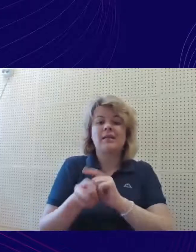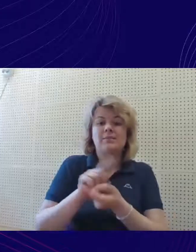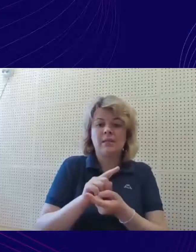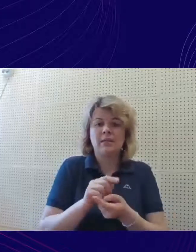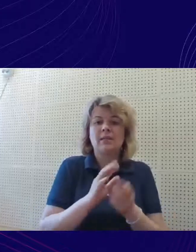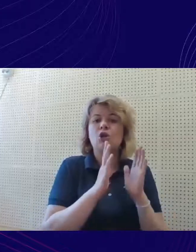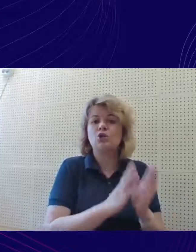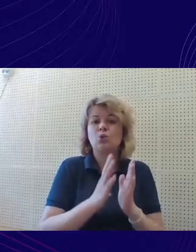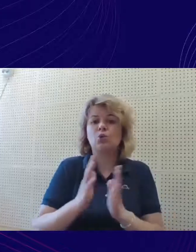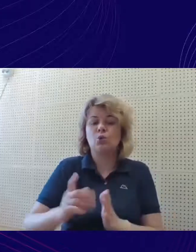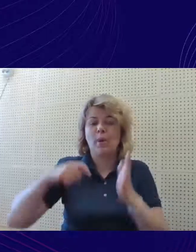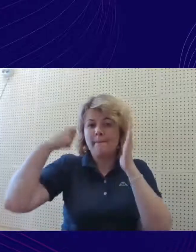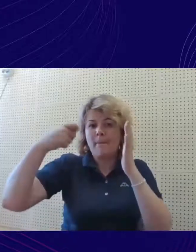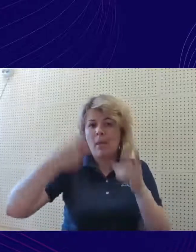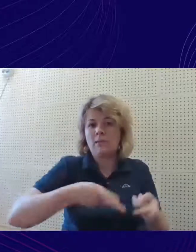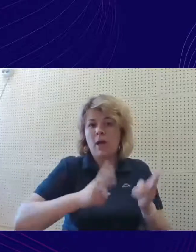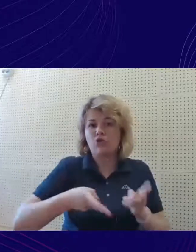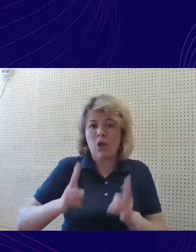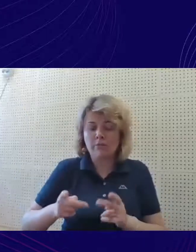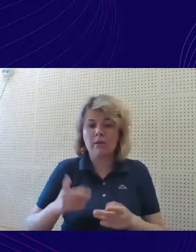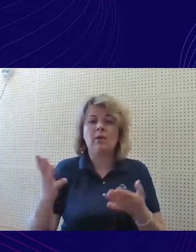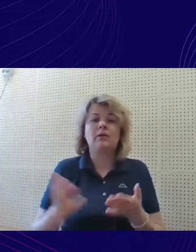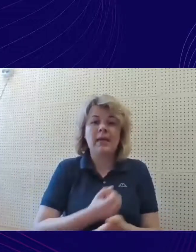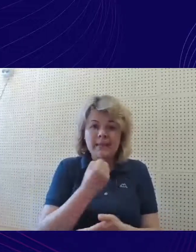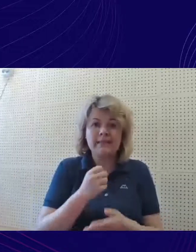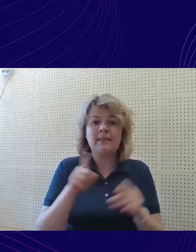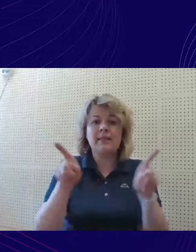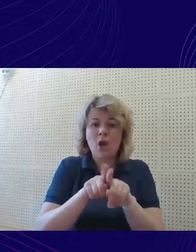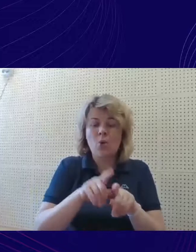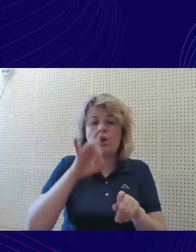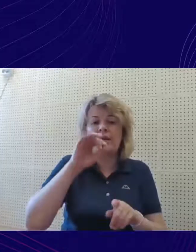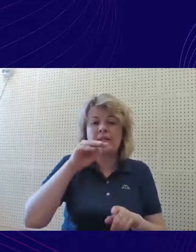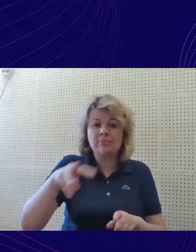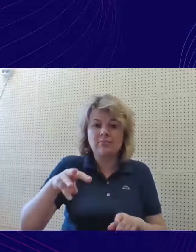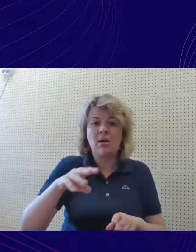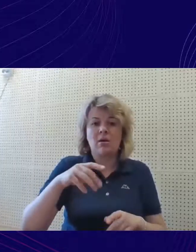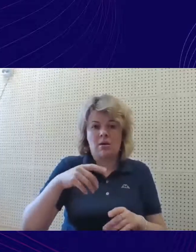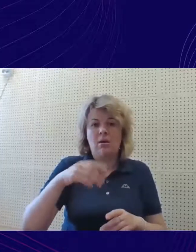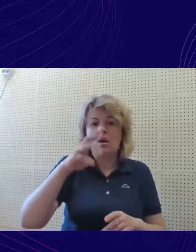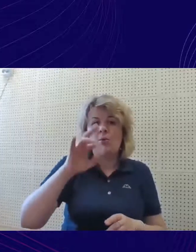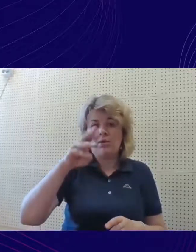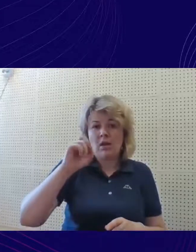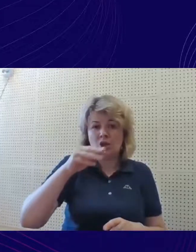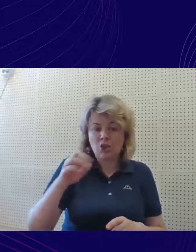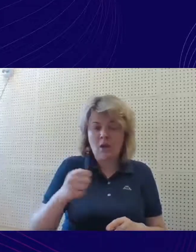монтажа. Найти тот ритм монтажа, который будет цеплять зрительское